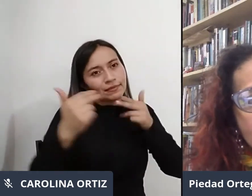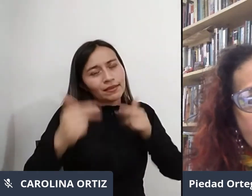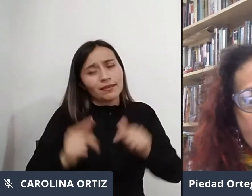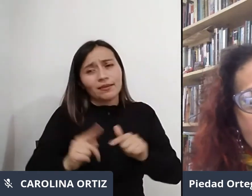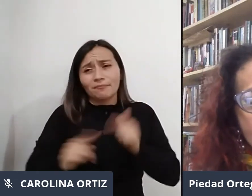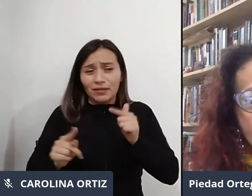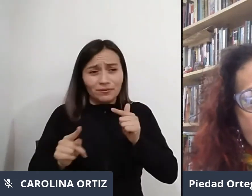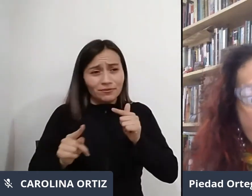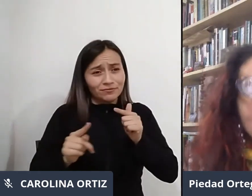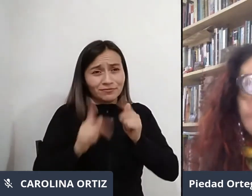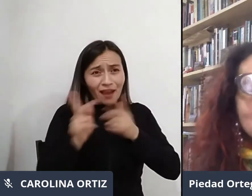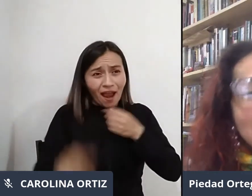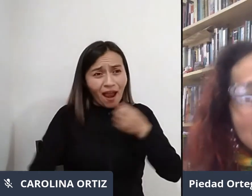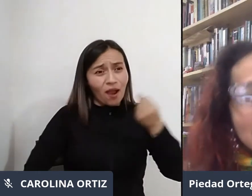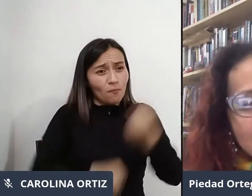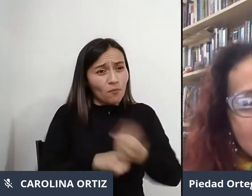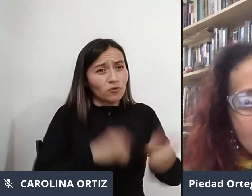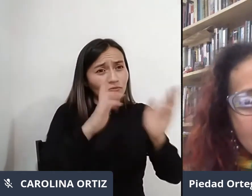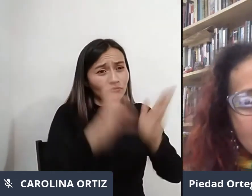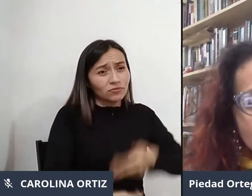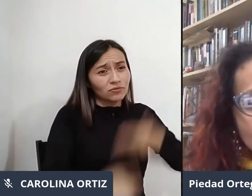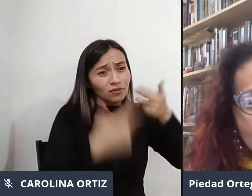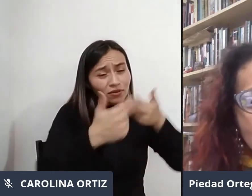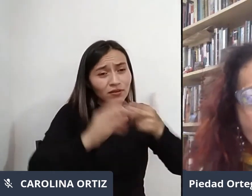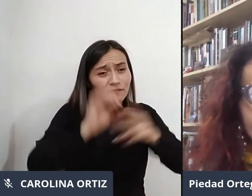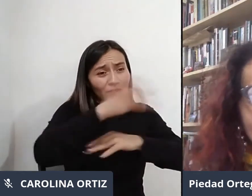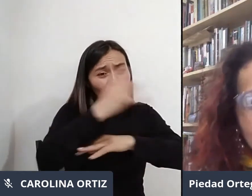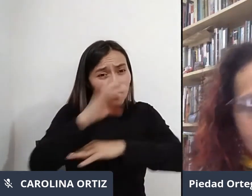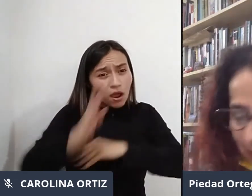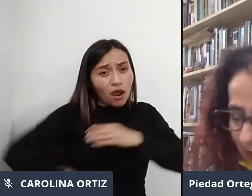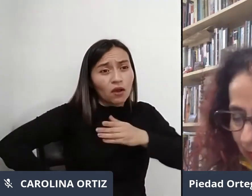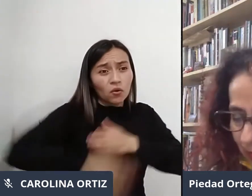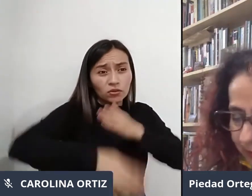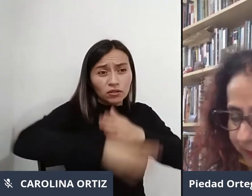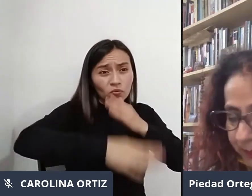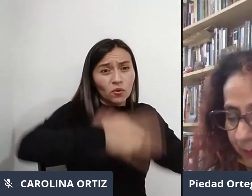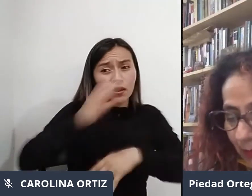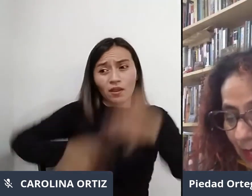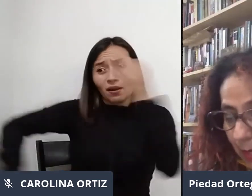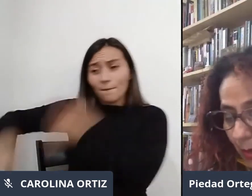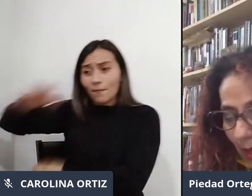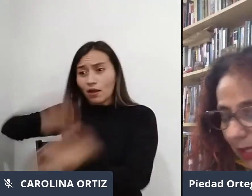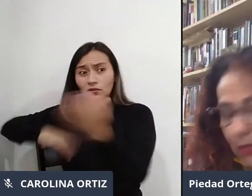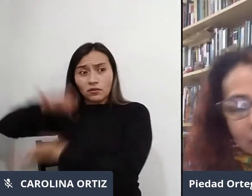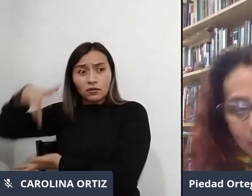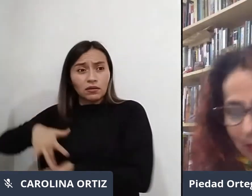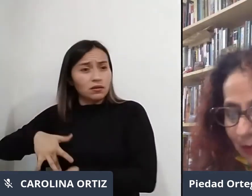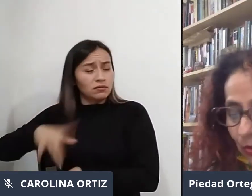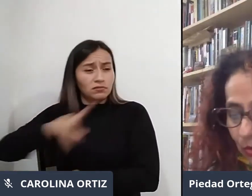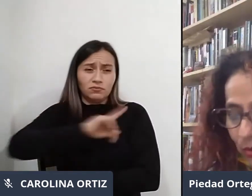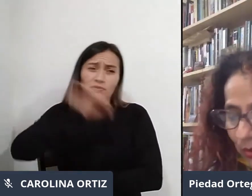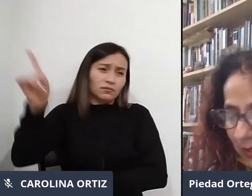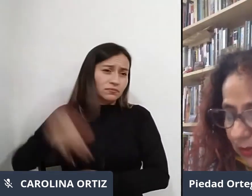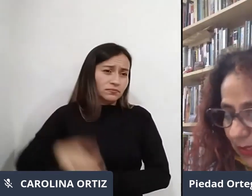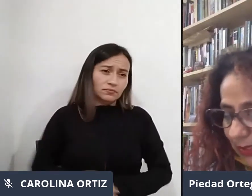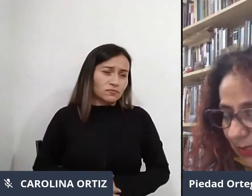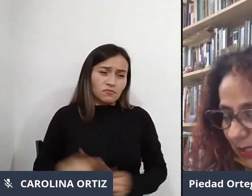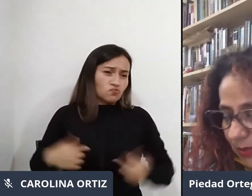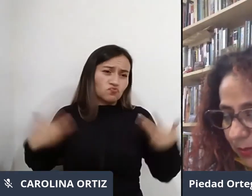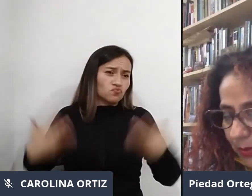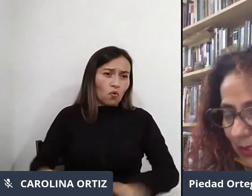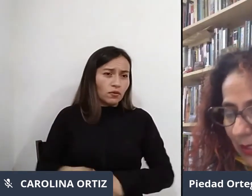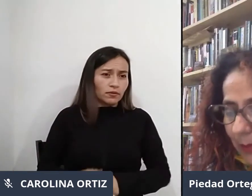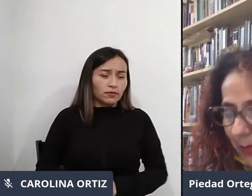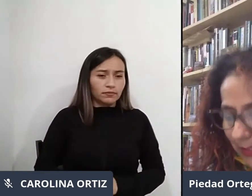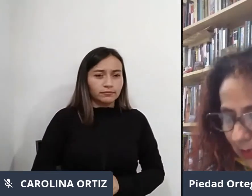sistema, que se reemplace la presencia del maestro por un dispositivo. Bueno, hay muchas discusiones frente a